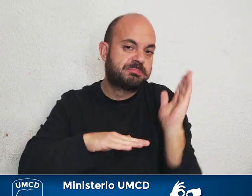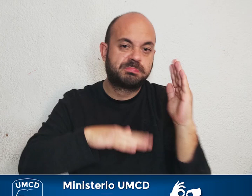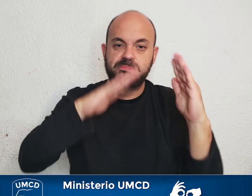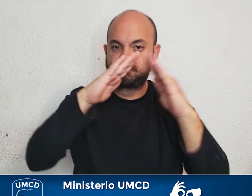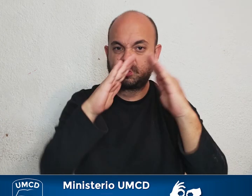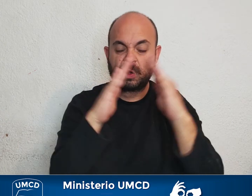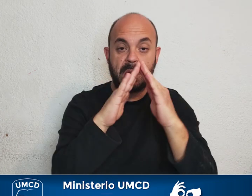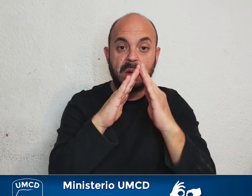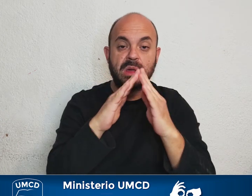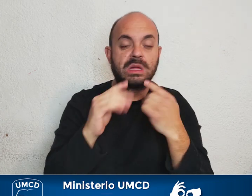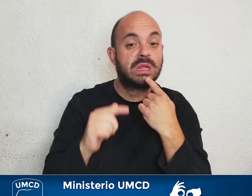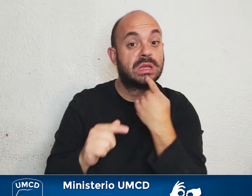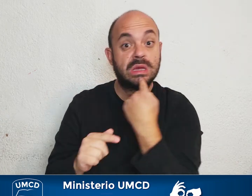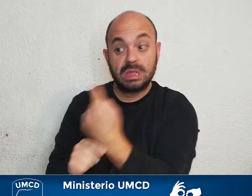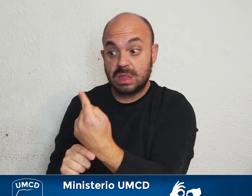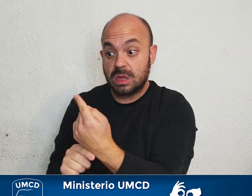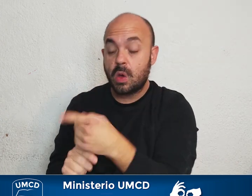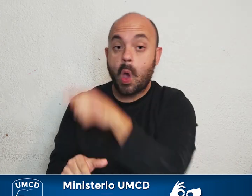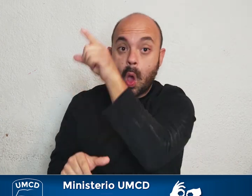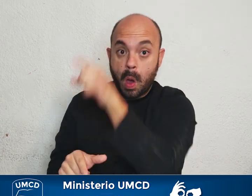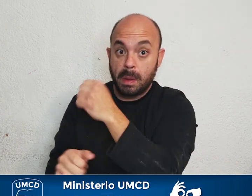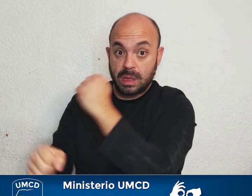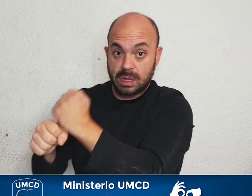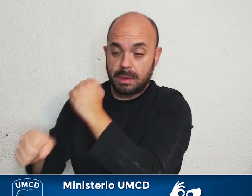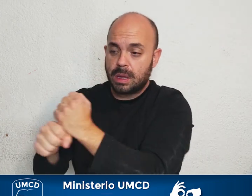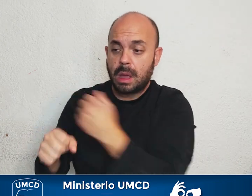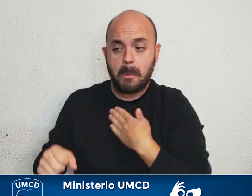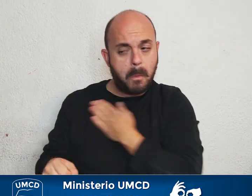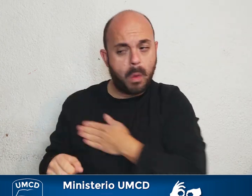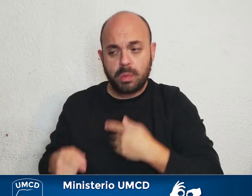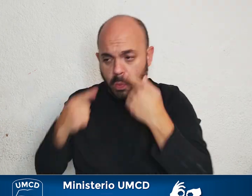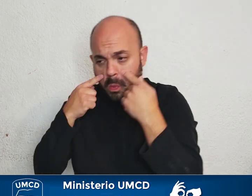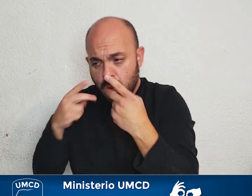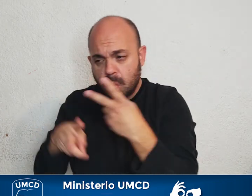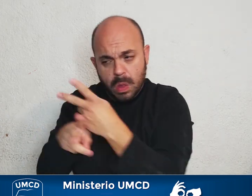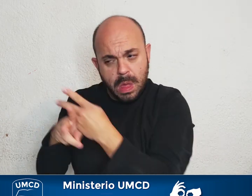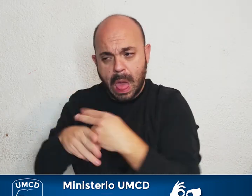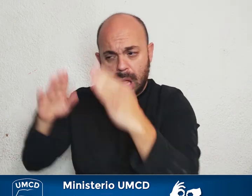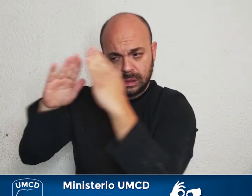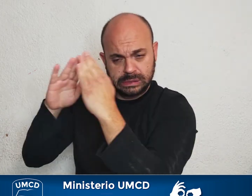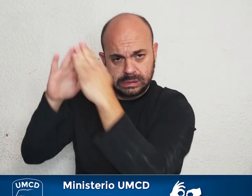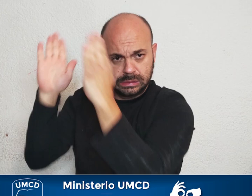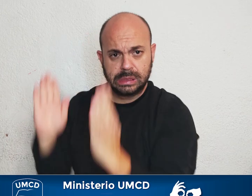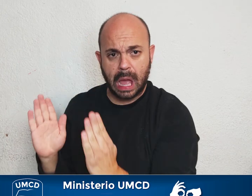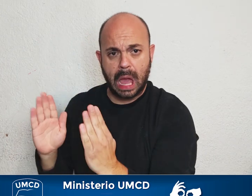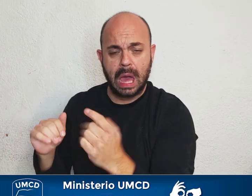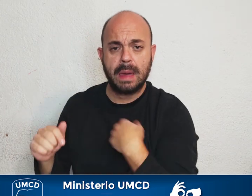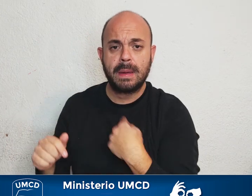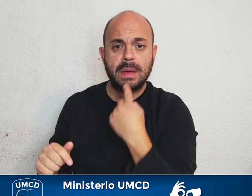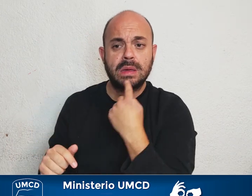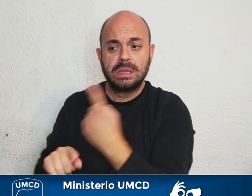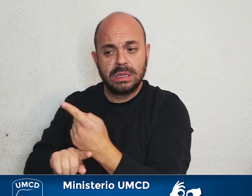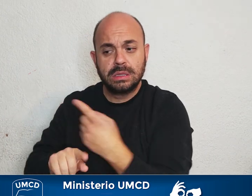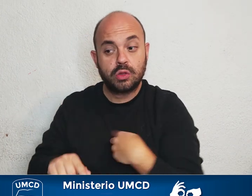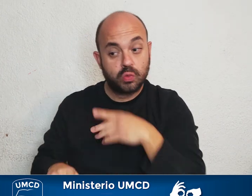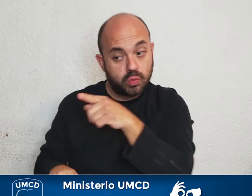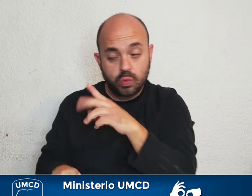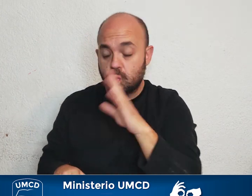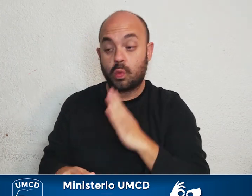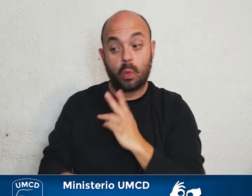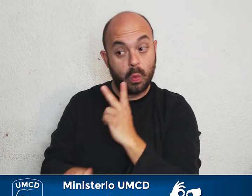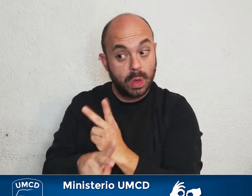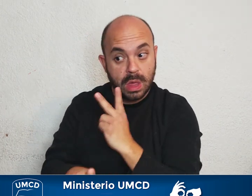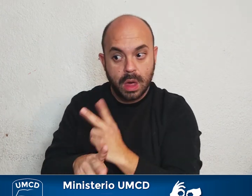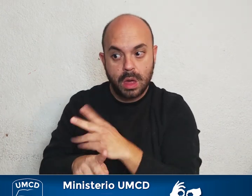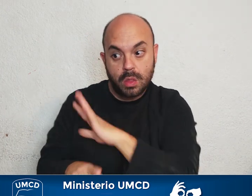su casa, y que había dado autoridad a sus siervos para que labrasen y cuidasen todo lo que tenía. Y al portero de la casa le dice: yo